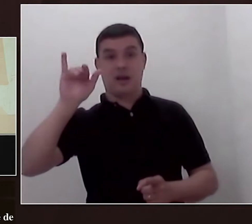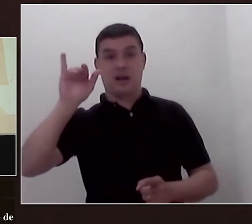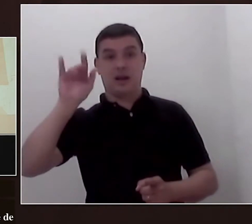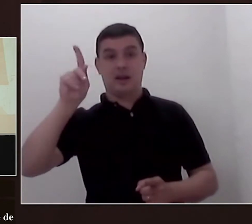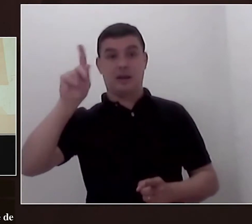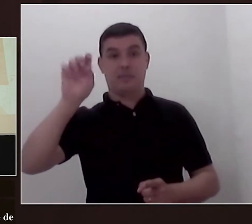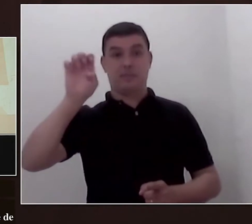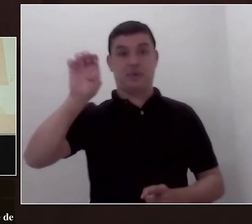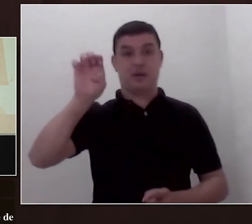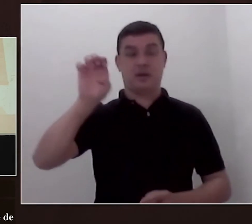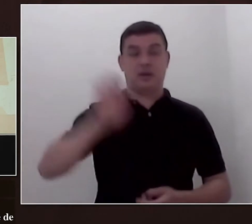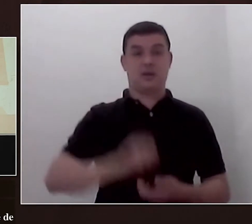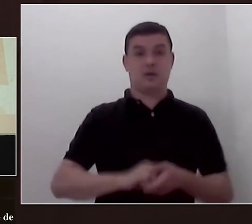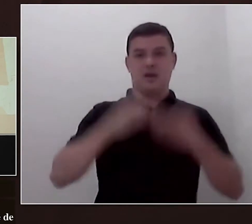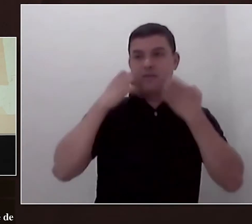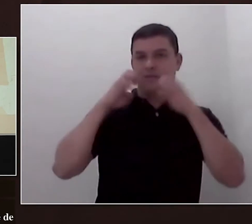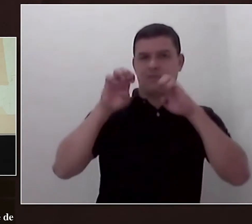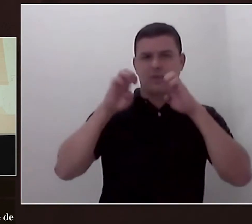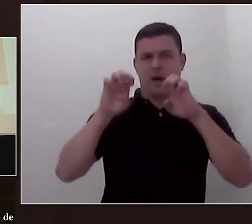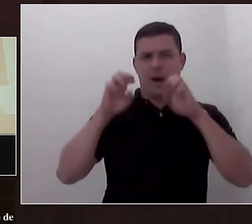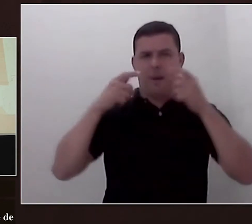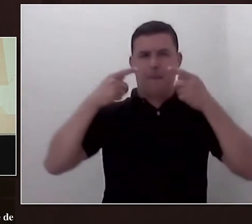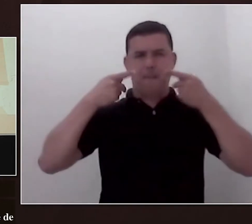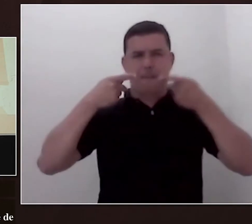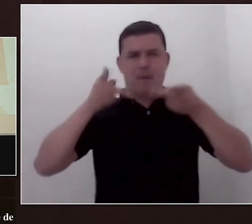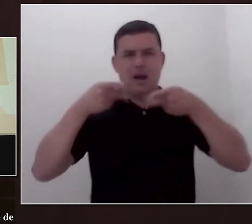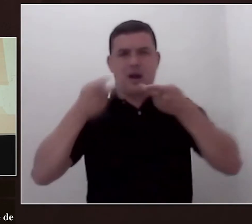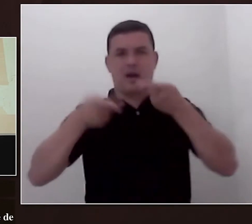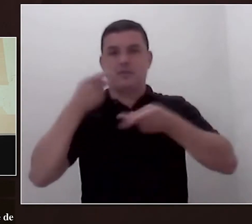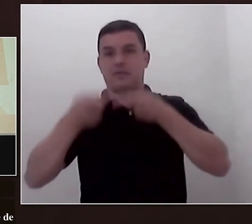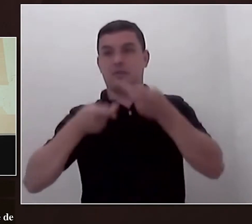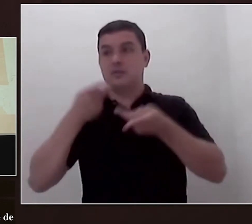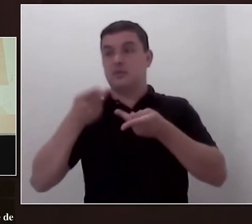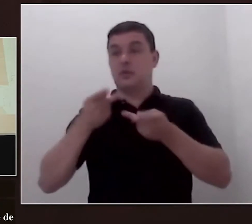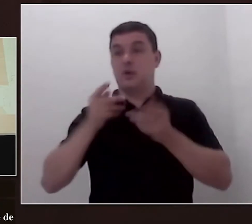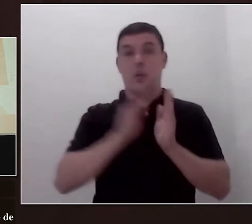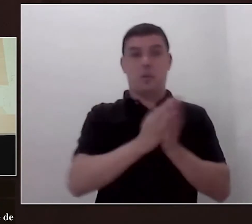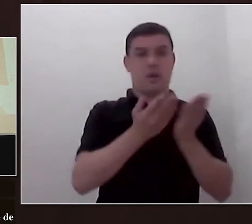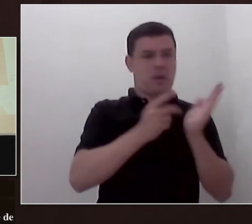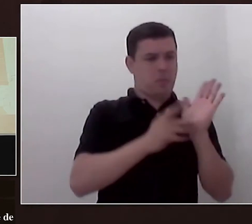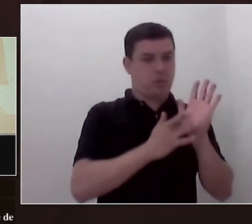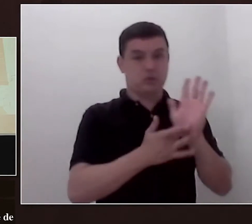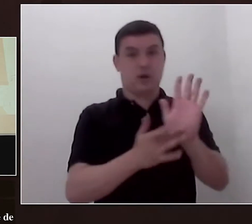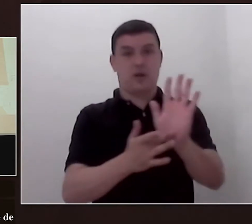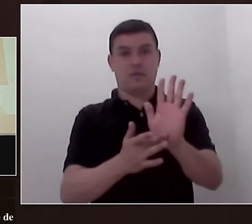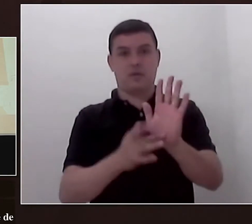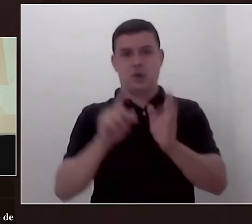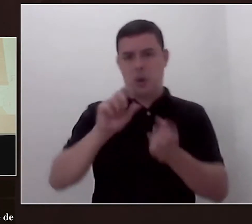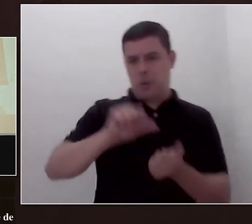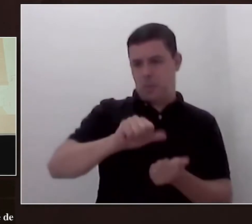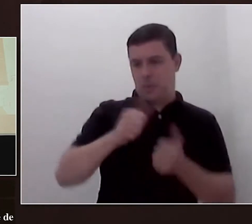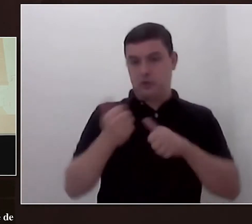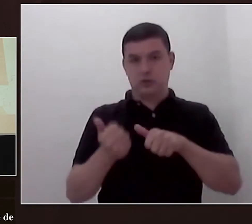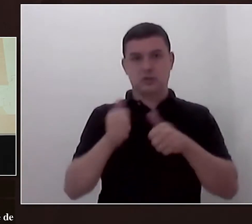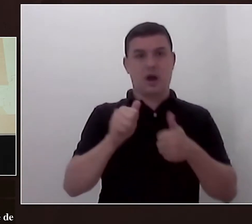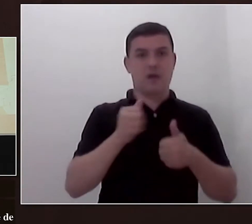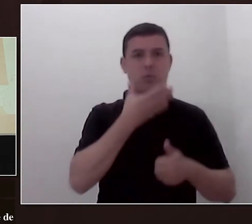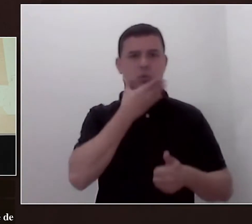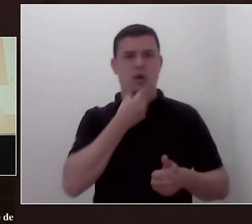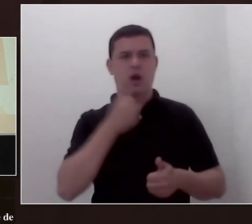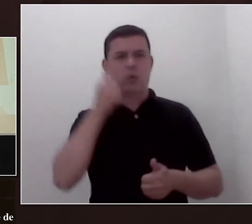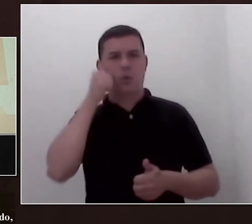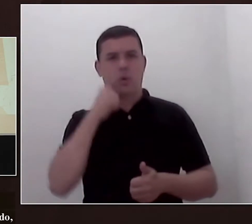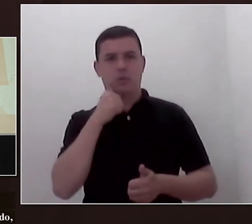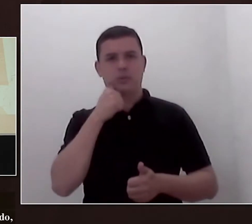a respeito do reino de Deus e do nome de Jesus Cristo, iam sendo batizados, assim homens como mulheres.